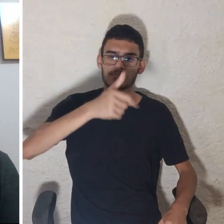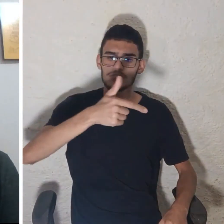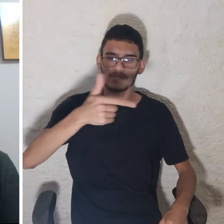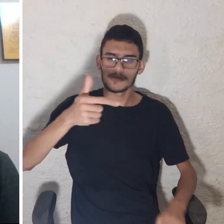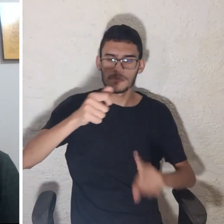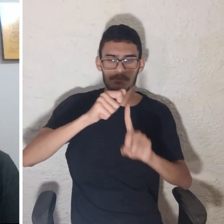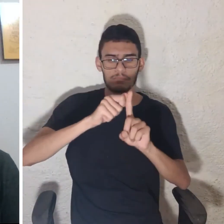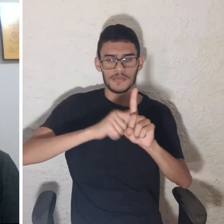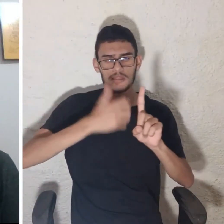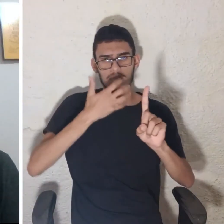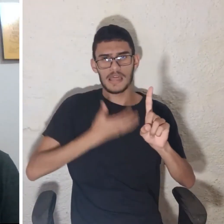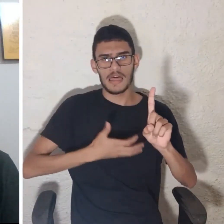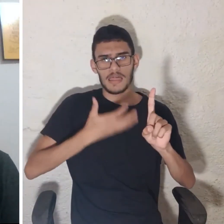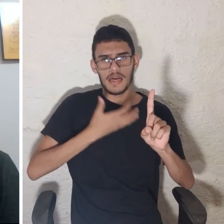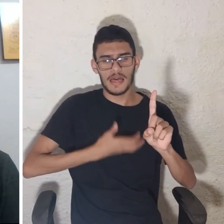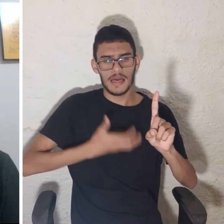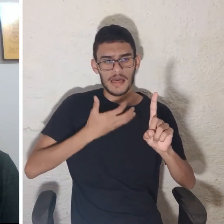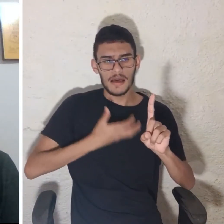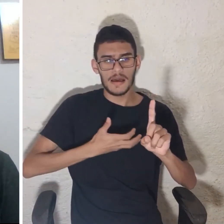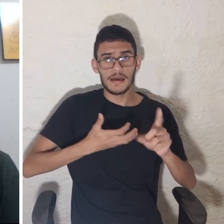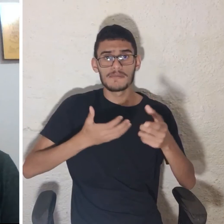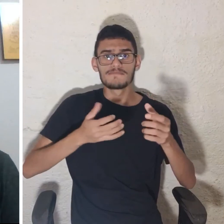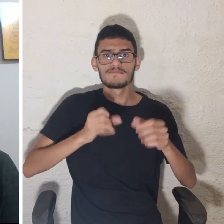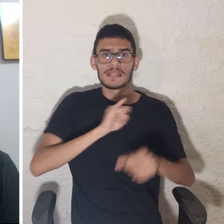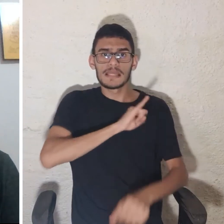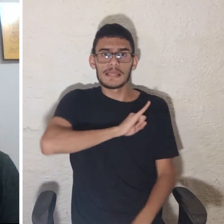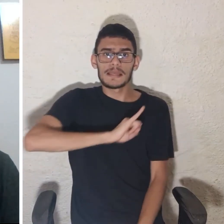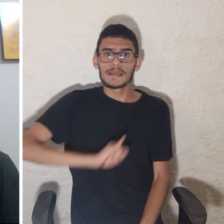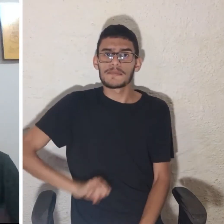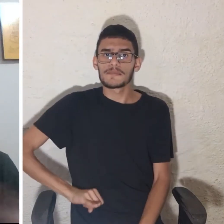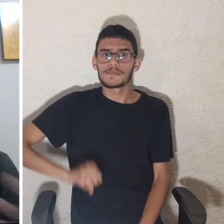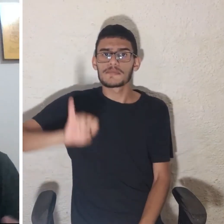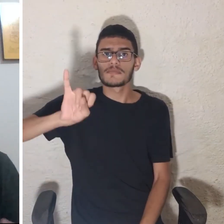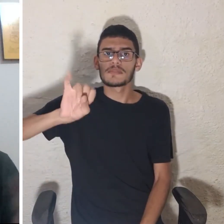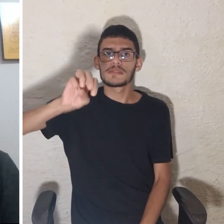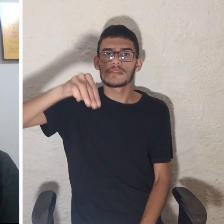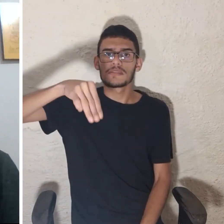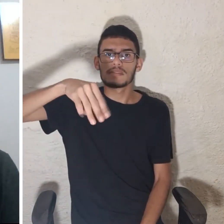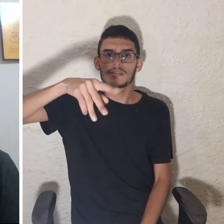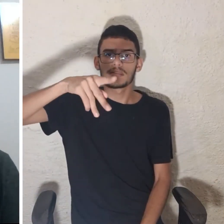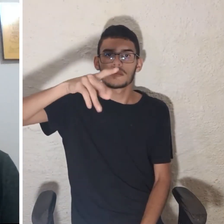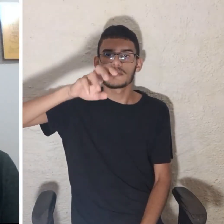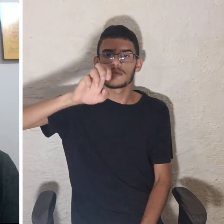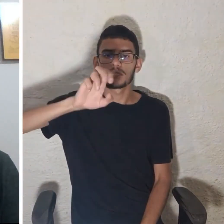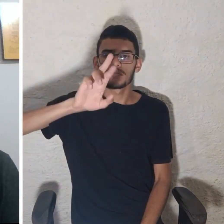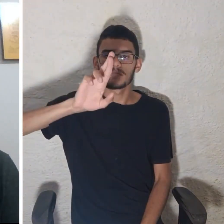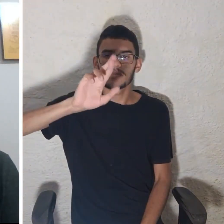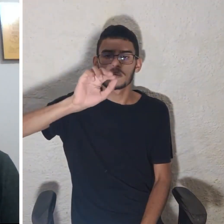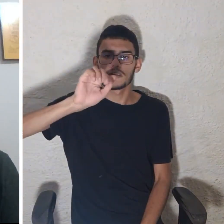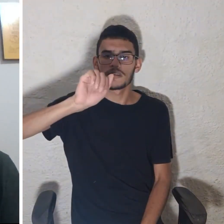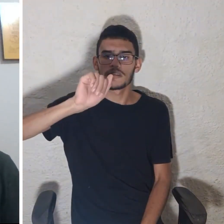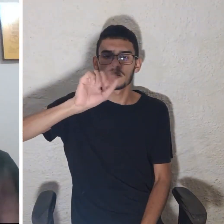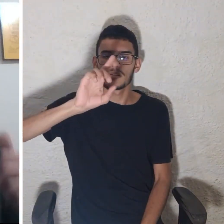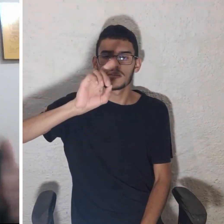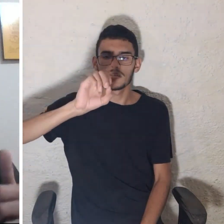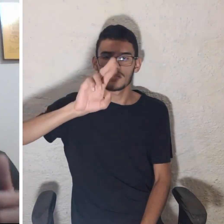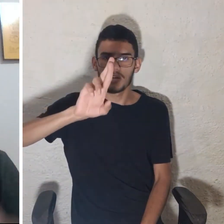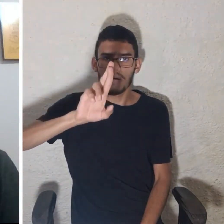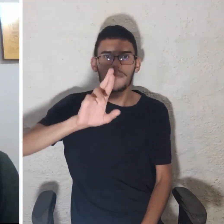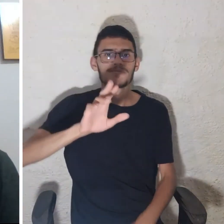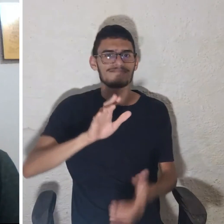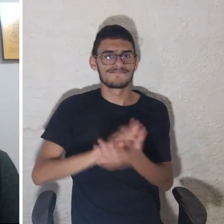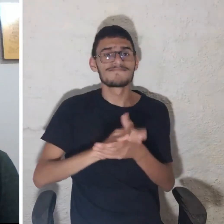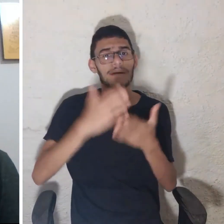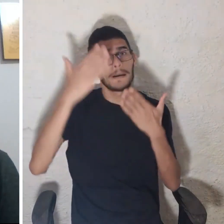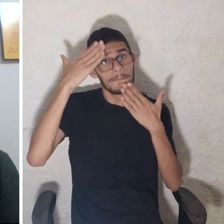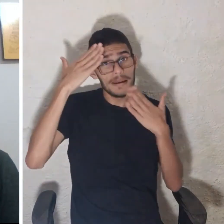1822, em dezembro de 1822, como imperador, né? Um tipo de rei, né, do Brasil. Tá? É